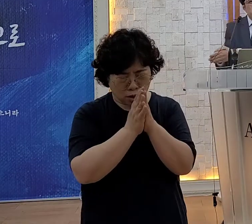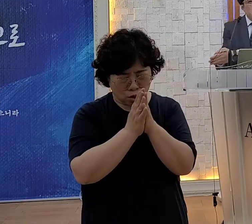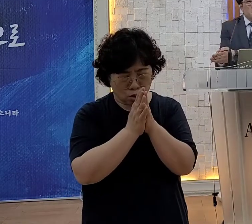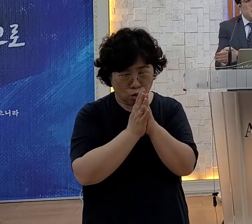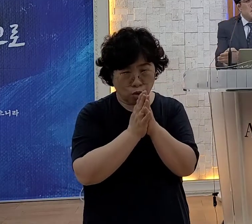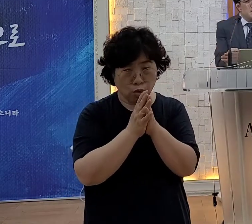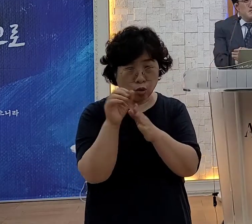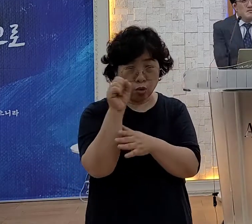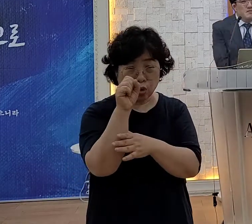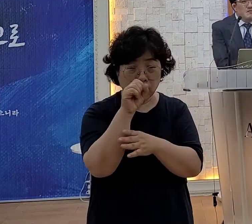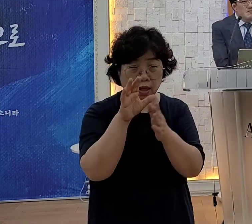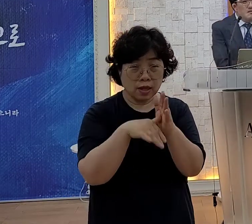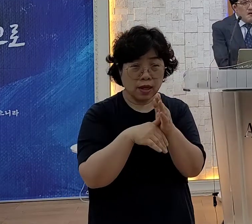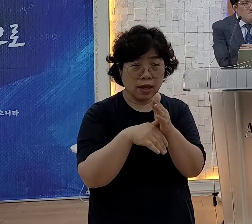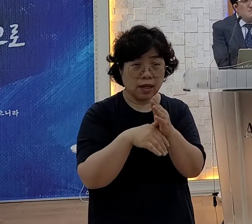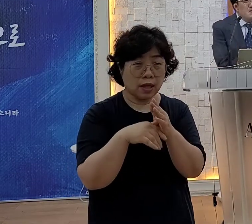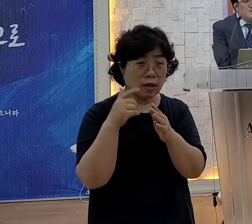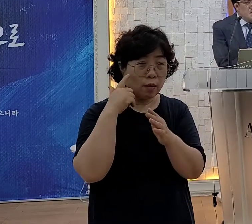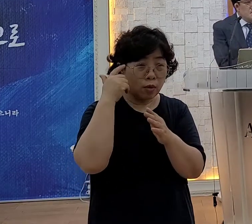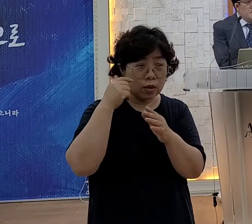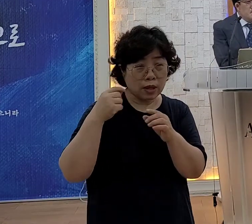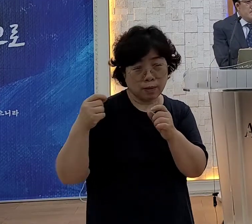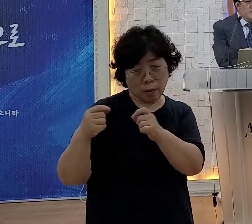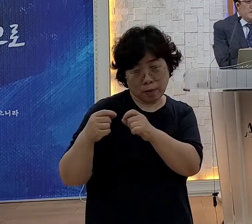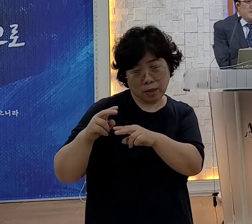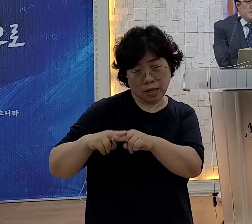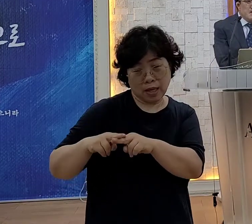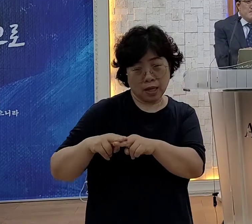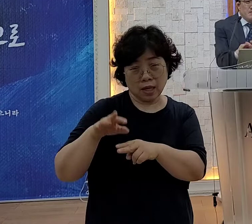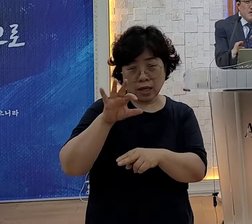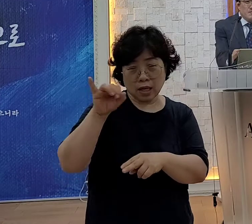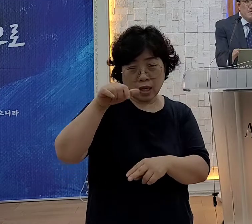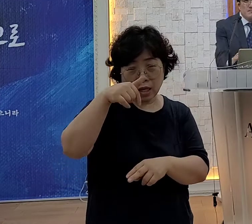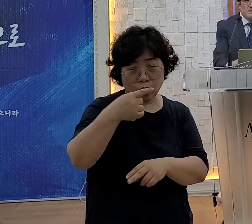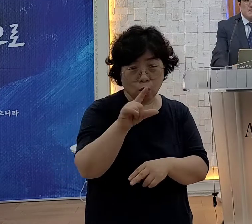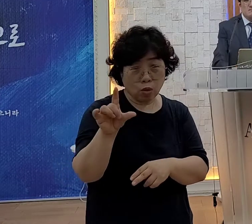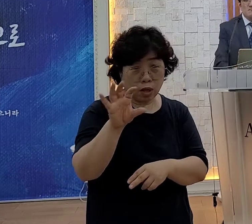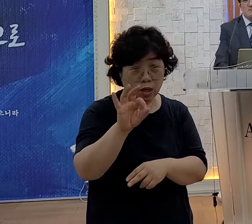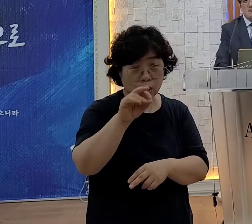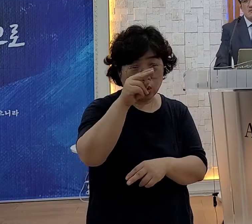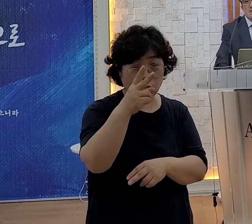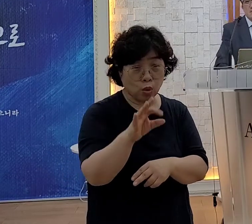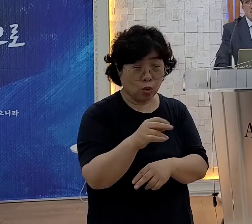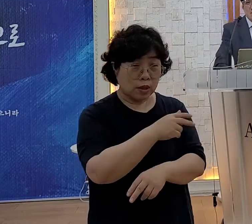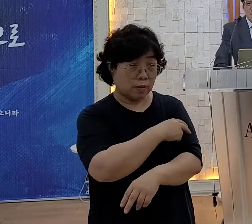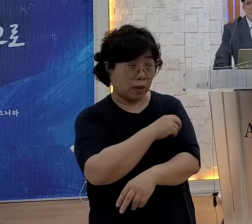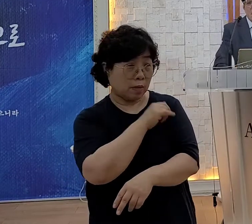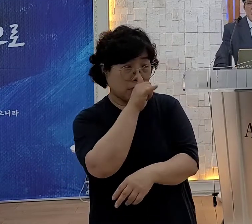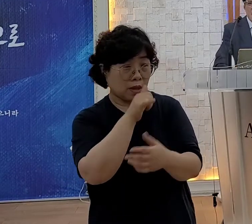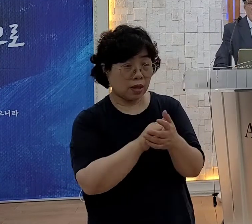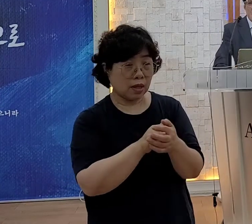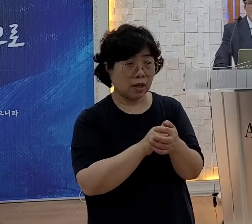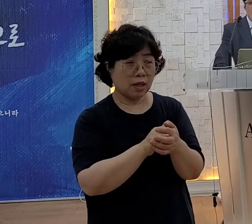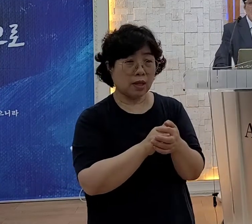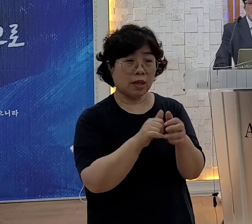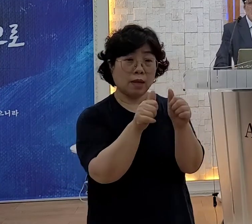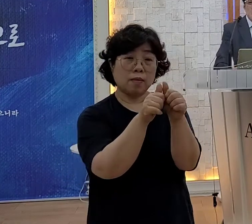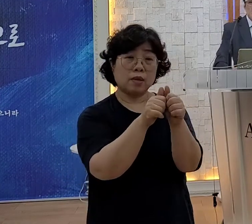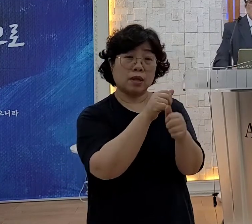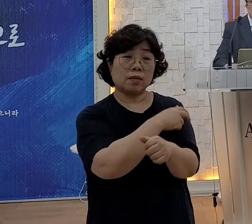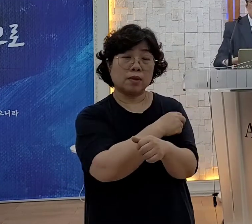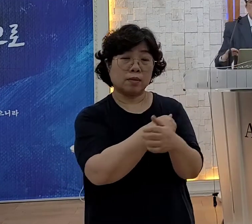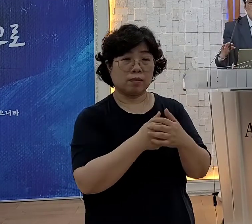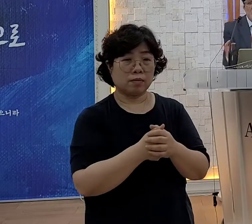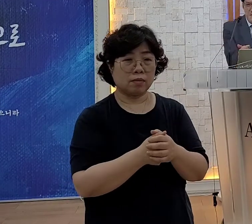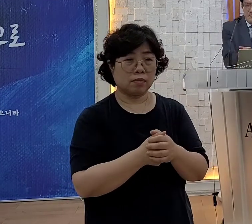제 옆에 앉으시는 이광용 집사님 계십니다. 제가 뭐 개인 이름을 또 지목해서 죄송한데